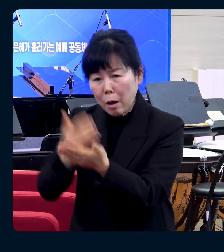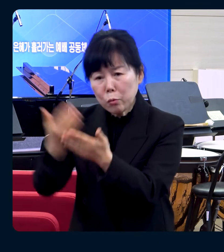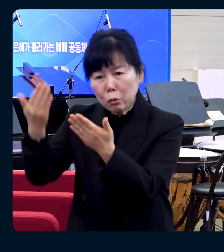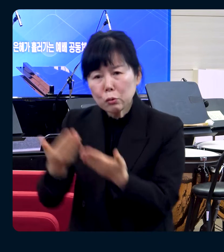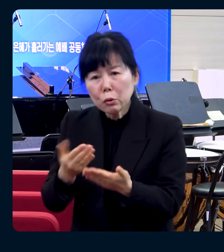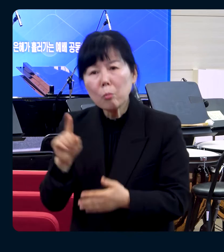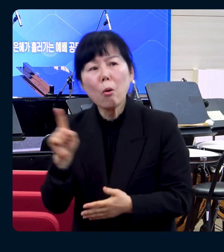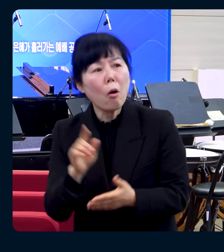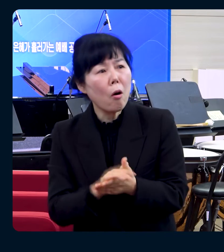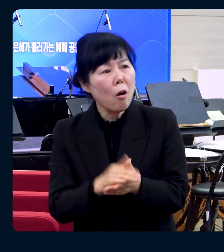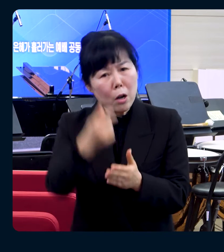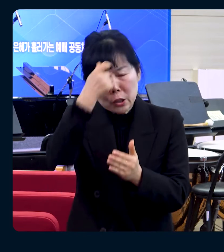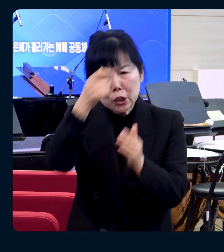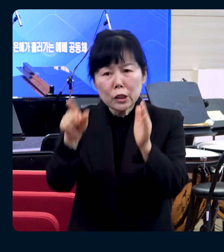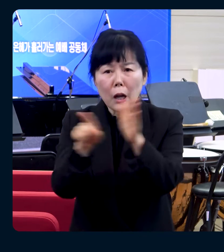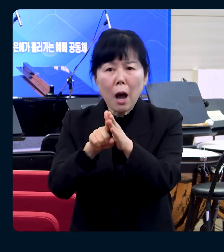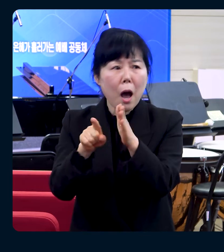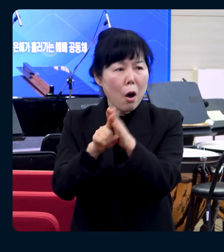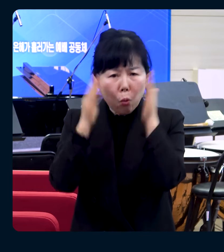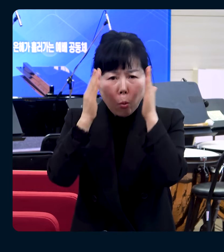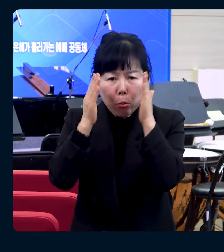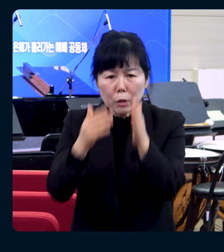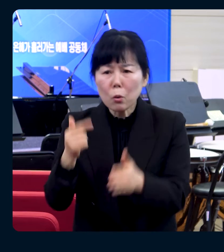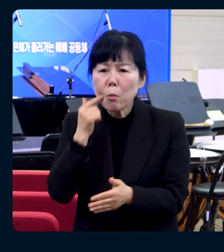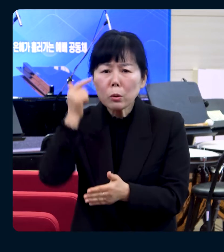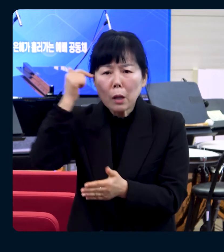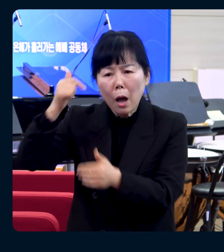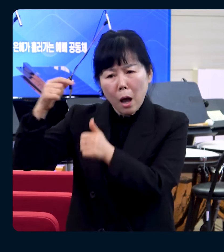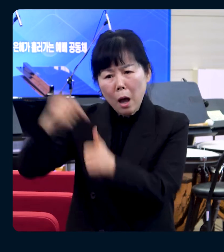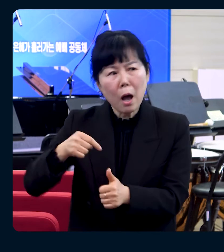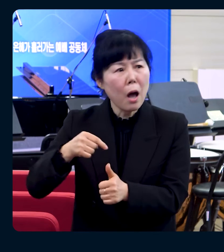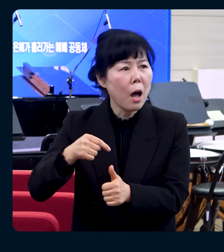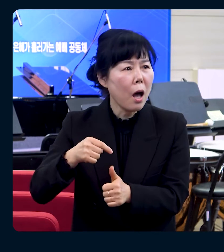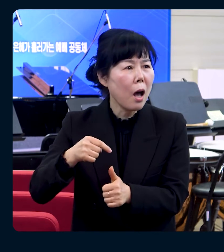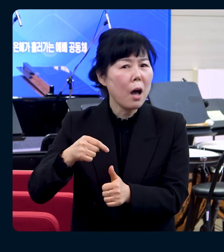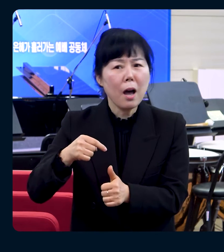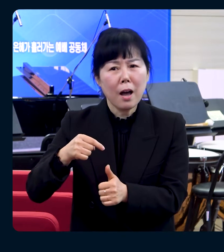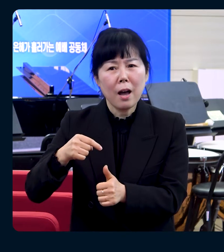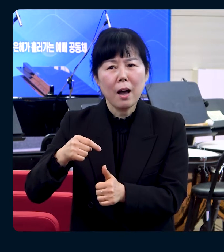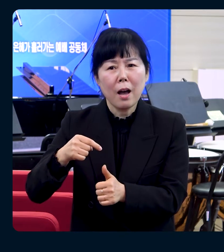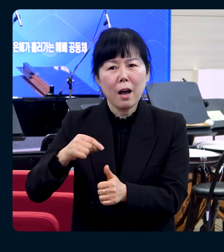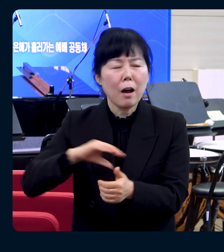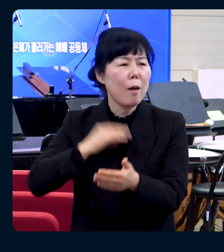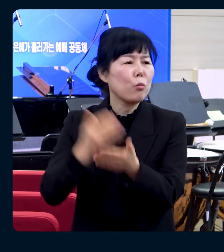왔냐면 신학교를 가서 목회자가 되라는,